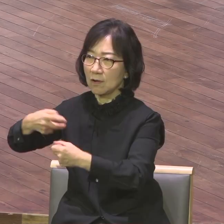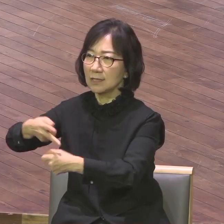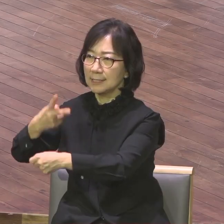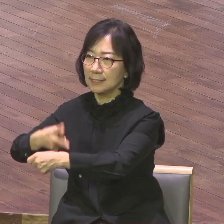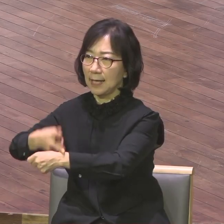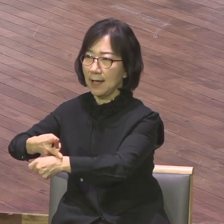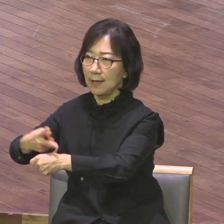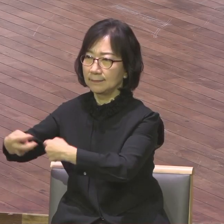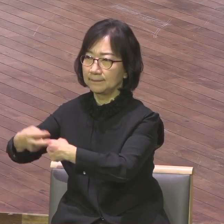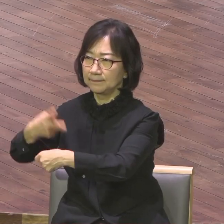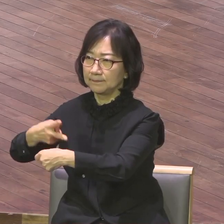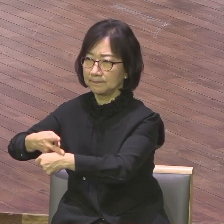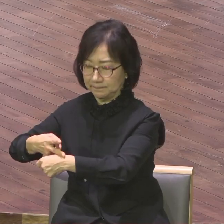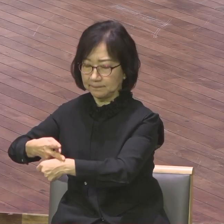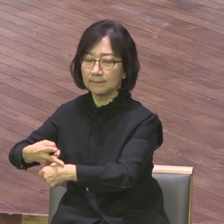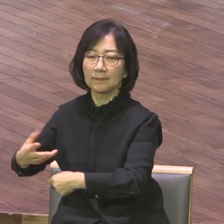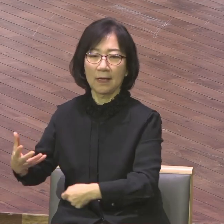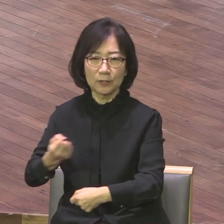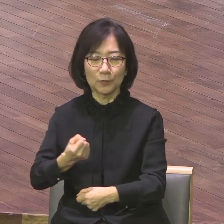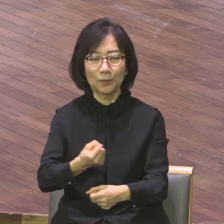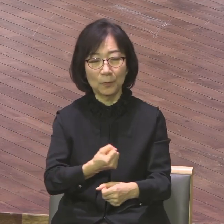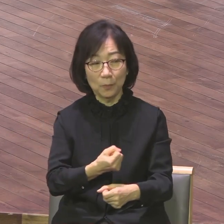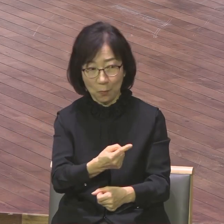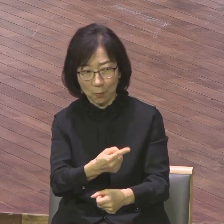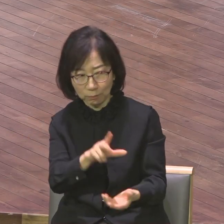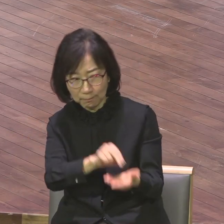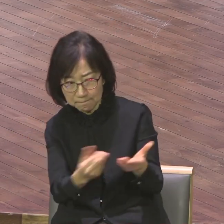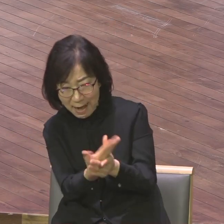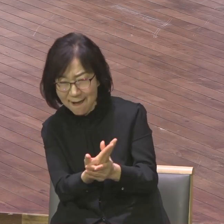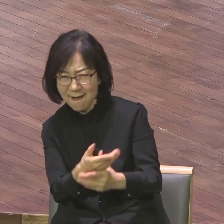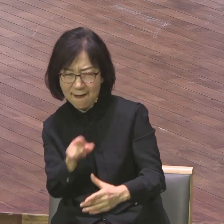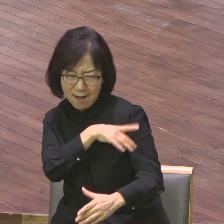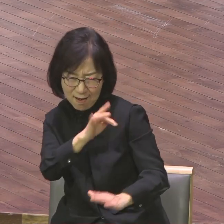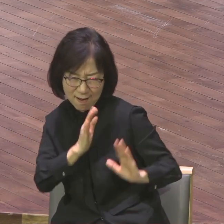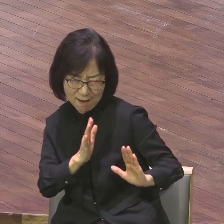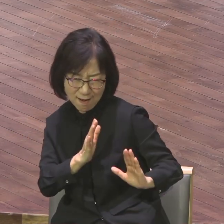윤택해집니다. 삶이 당당해집니다. 삶이 건강해져요.